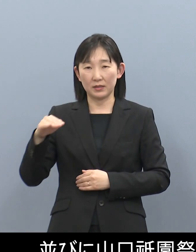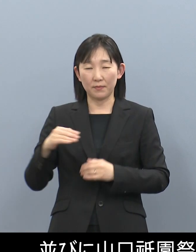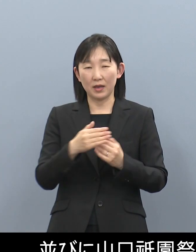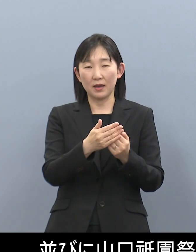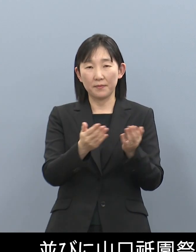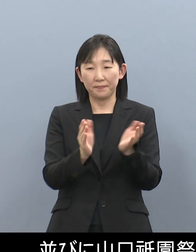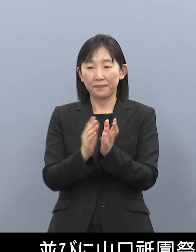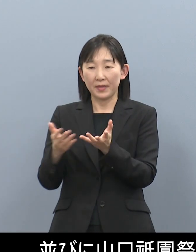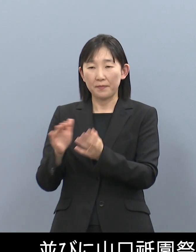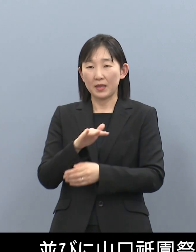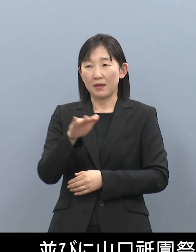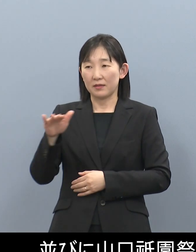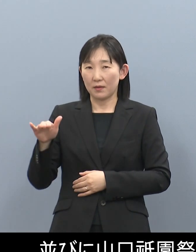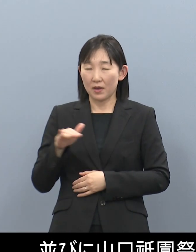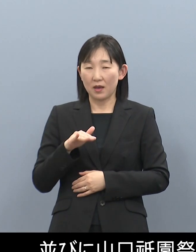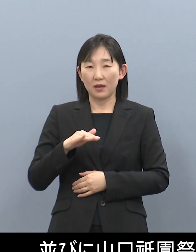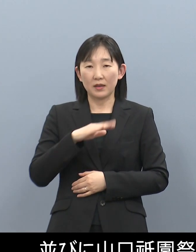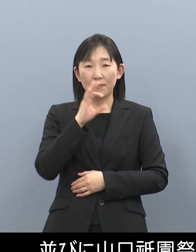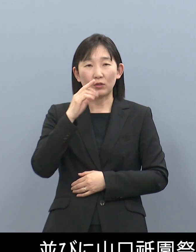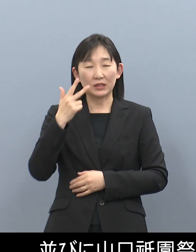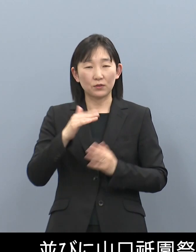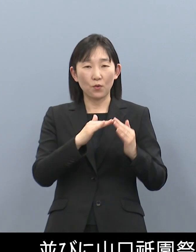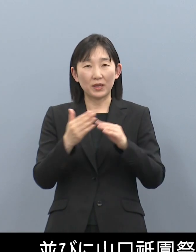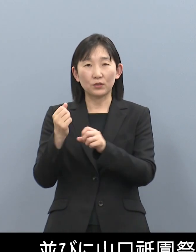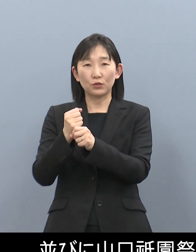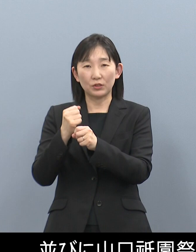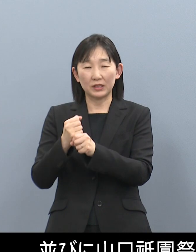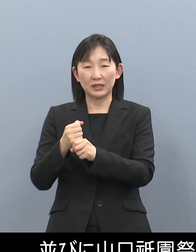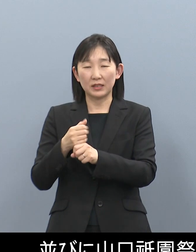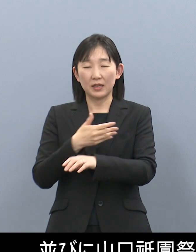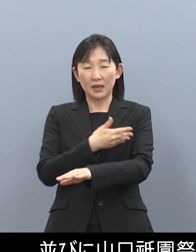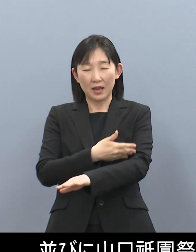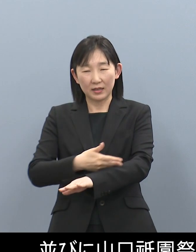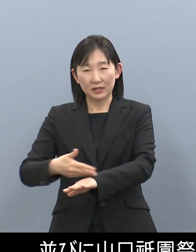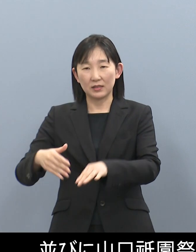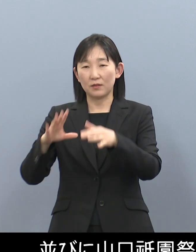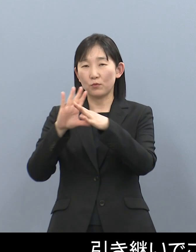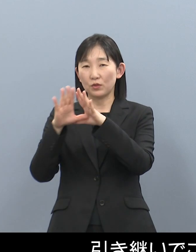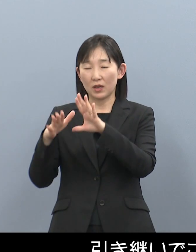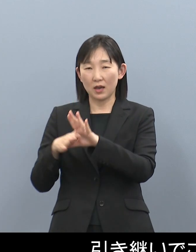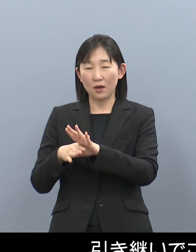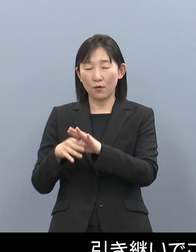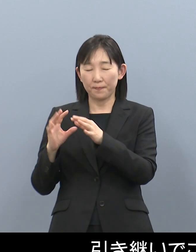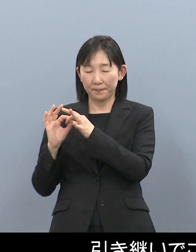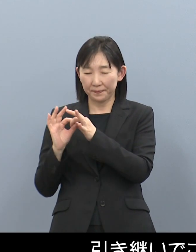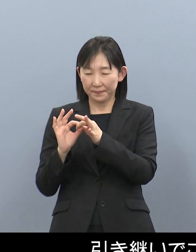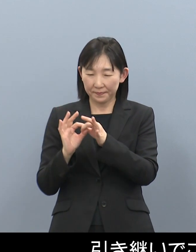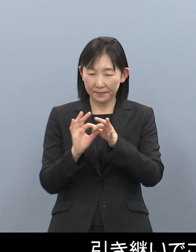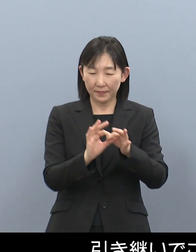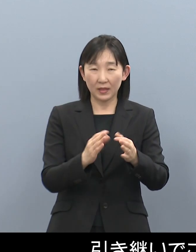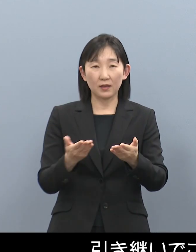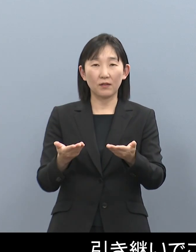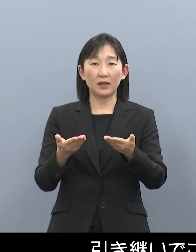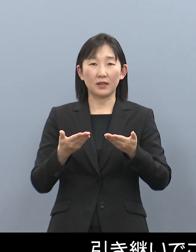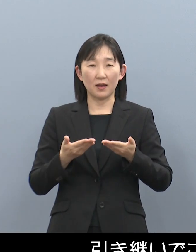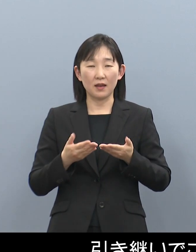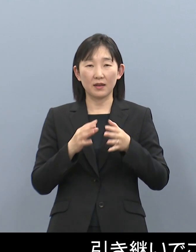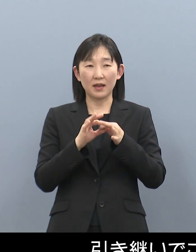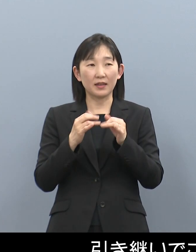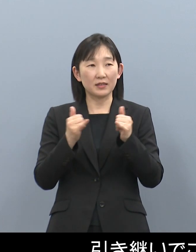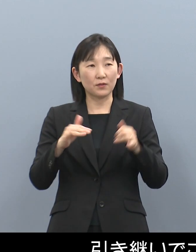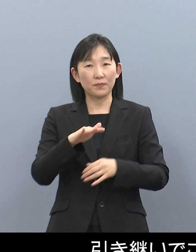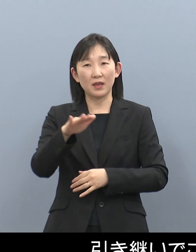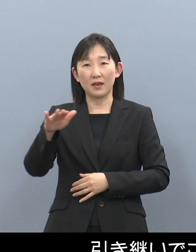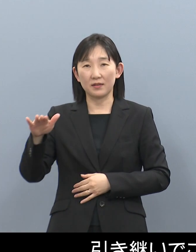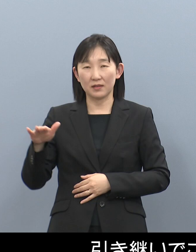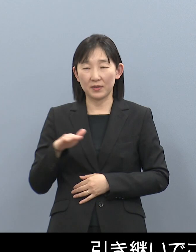する本市のまちづくりや歴史文化の魅力を長きにわたり引き継いでこられました関係者の皆